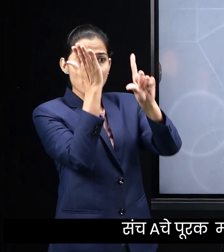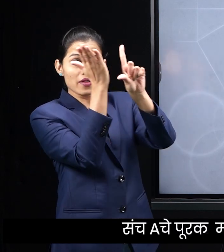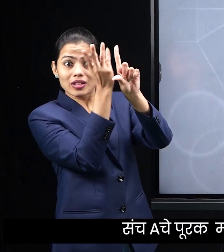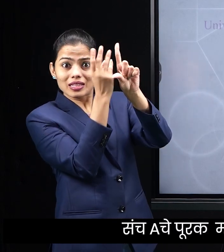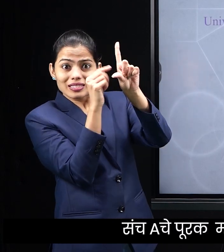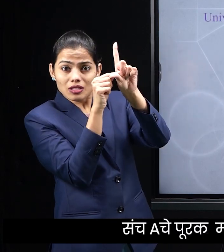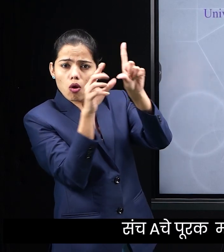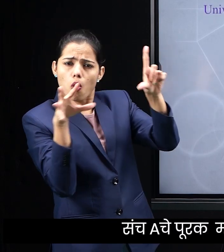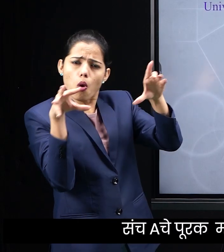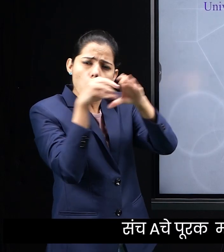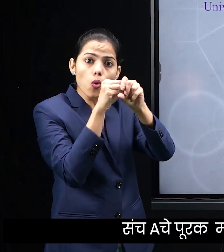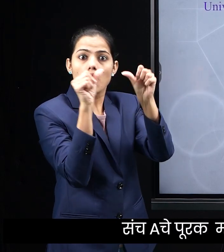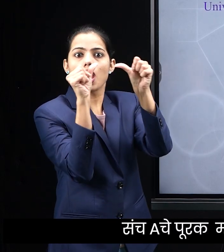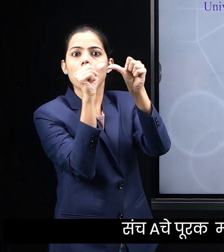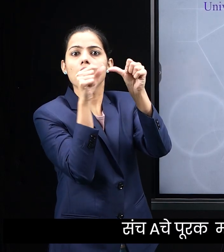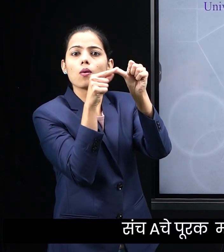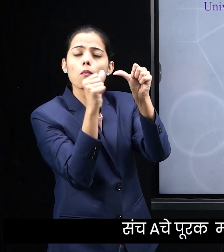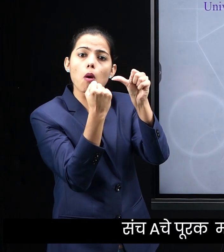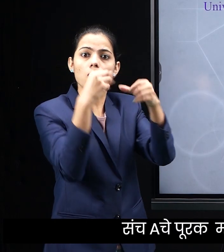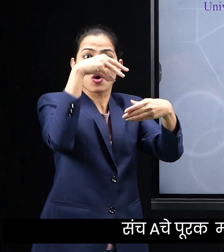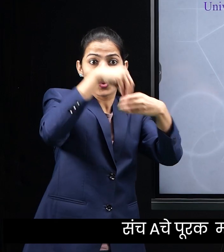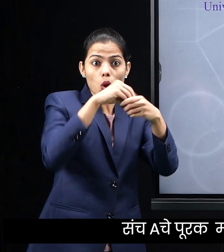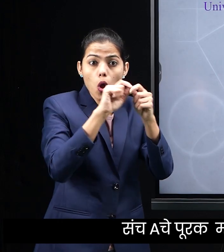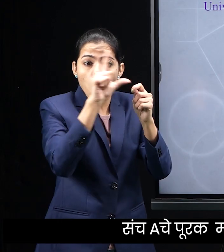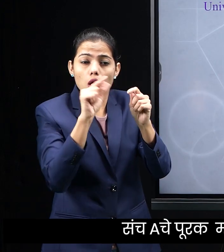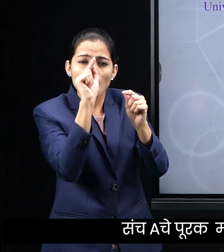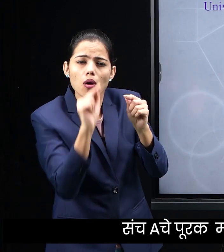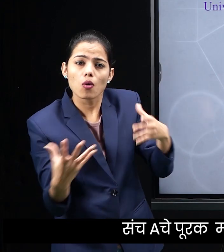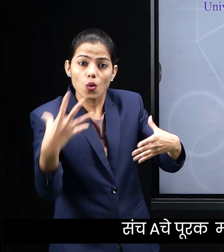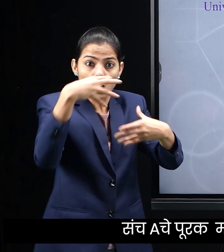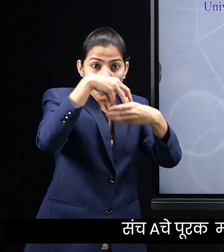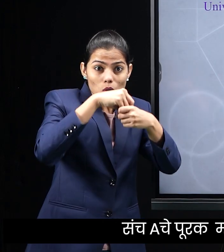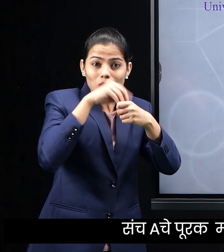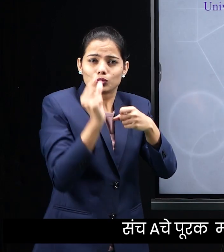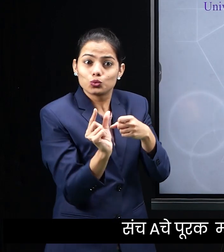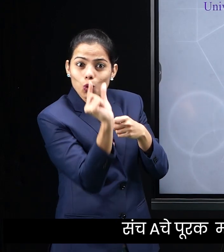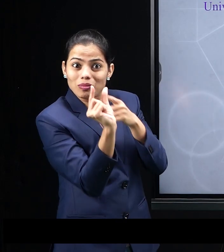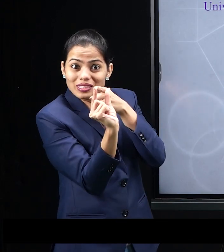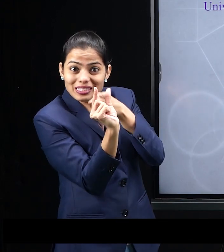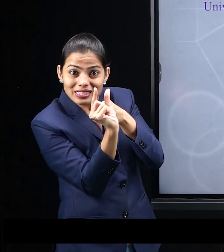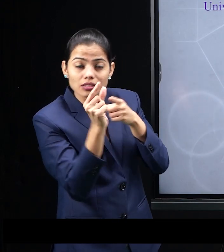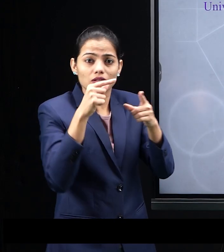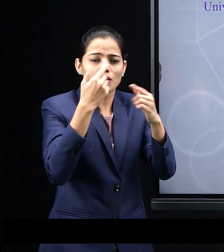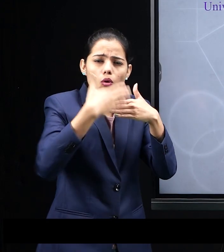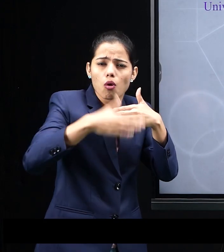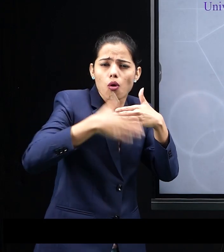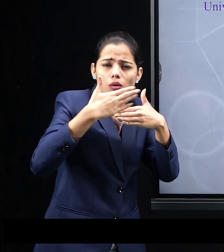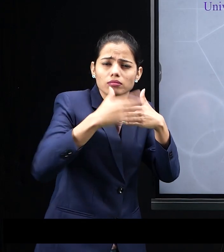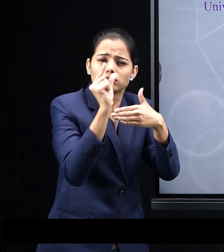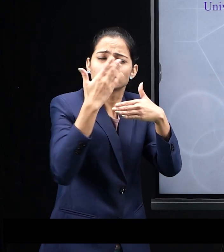संच A चे पूरक म्हणजे A मध्ये नसलेल्या U सार्वत्रिक संच च्या सर्व घटकांचा